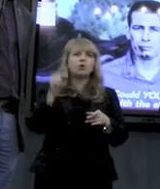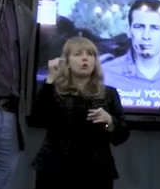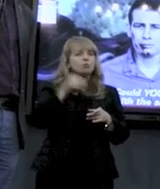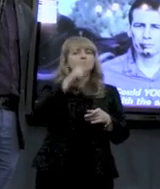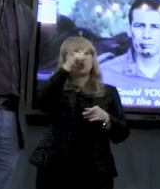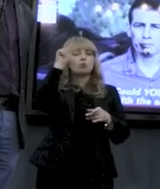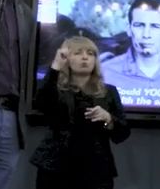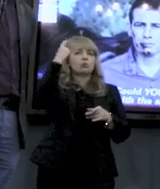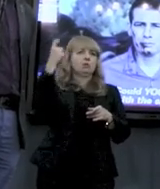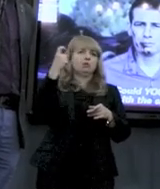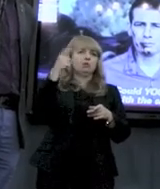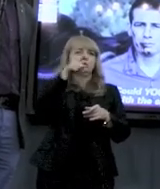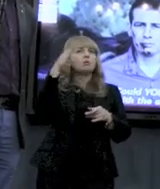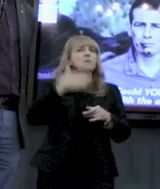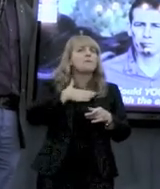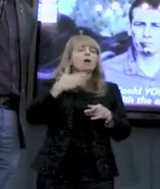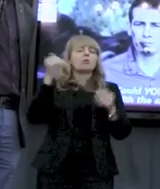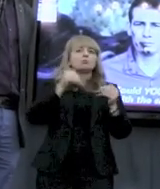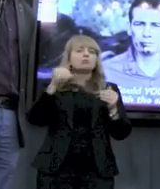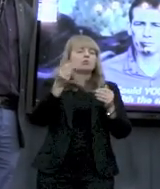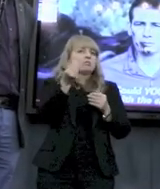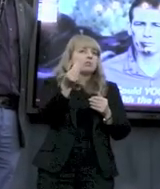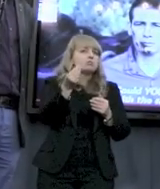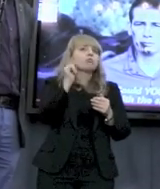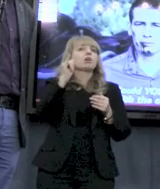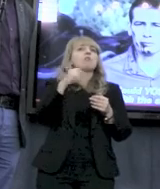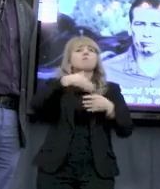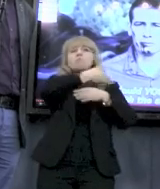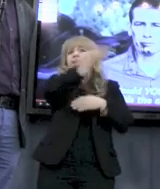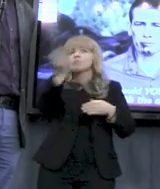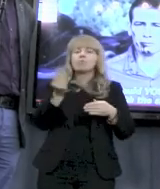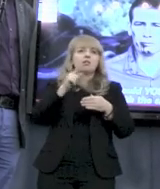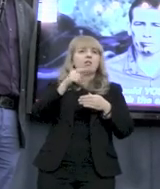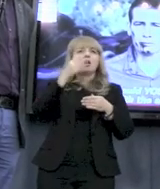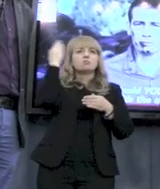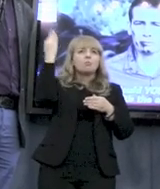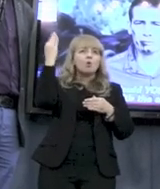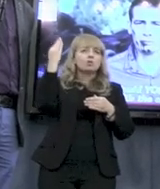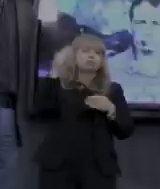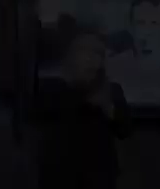możliwości i finansowe, i oddziaływania na społeczeństwo, żeby tego typu kampanie przeprowadzać.